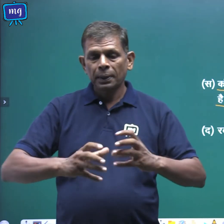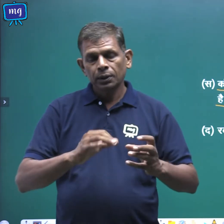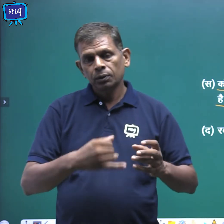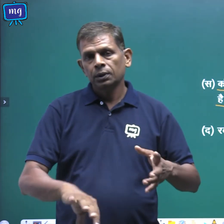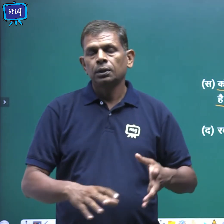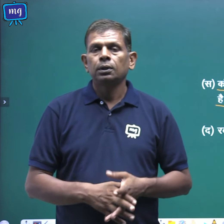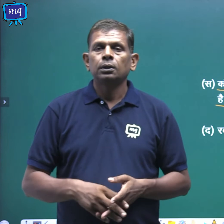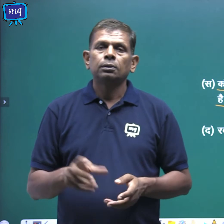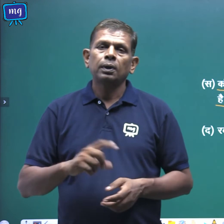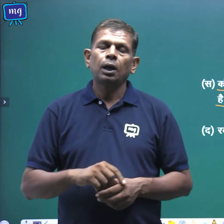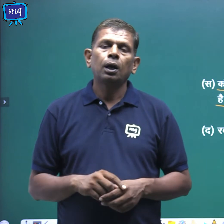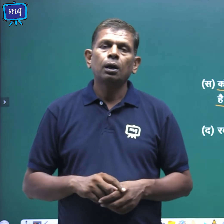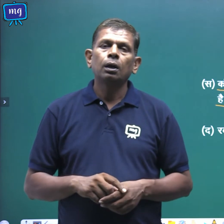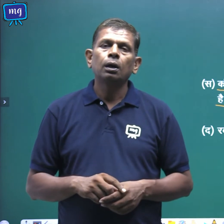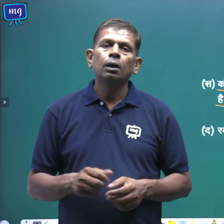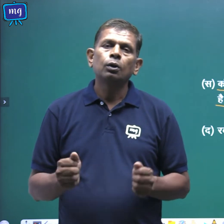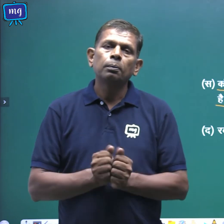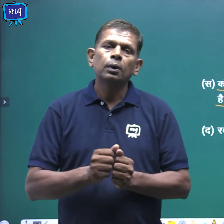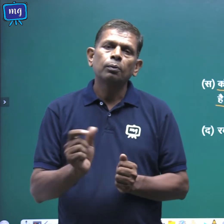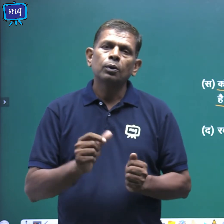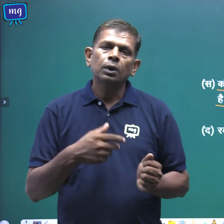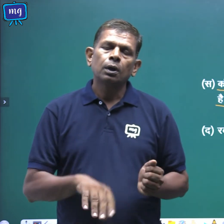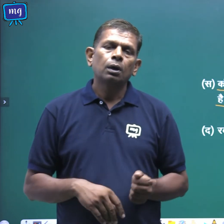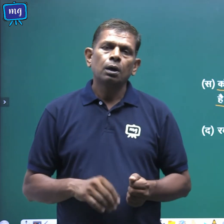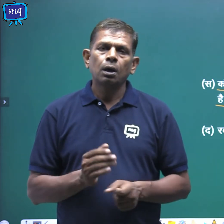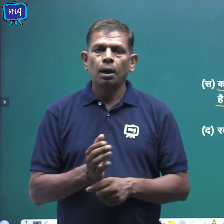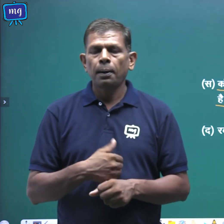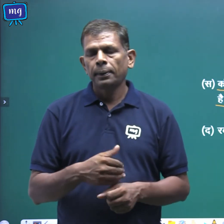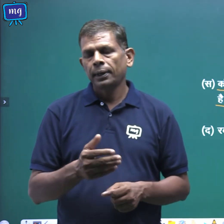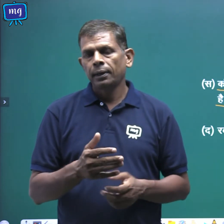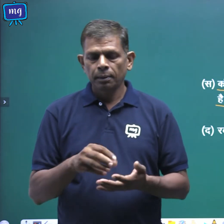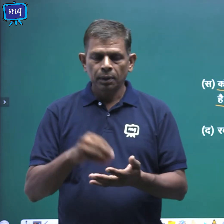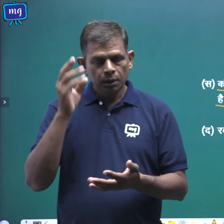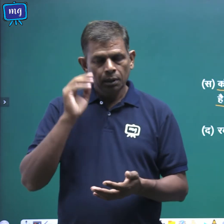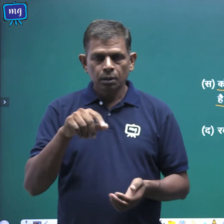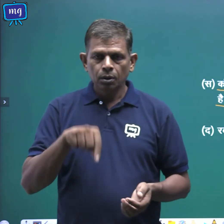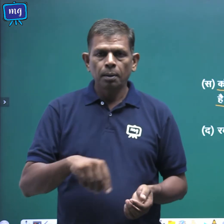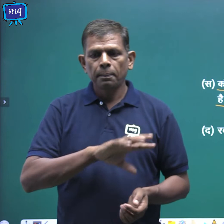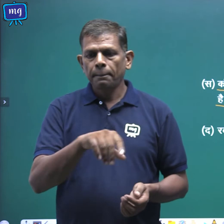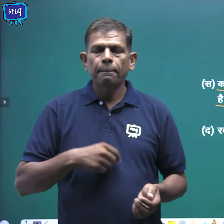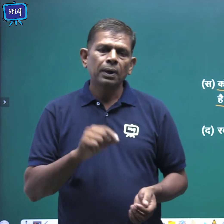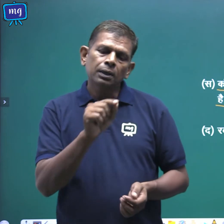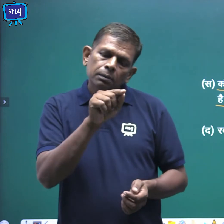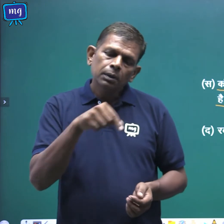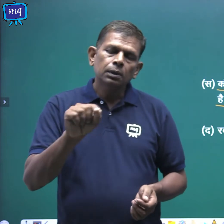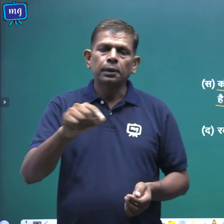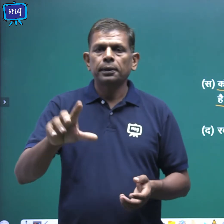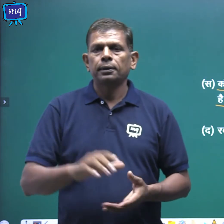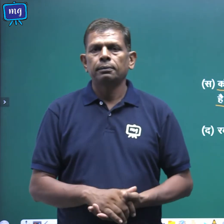उपयोग होता है, हमने पढ़ा था ना। तो हम सत्य पर निशान लगाएंगे।